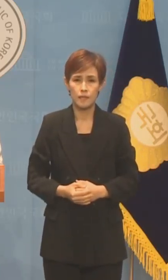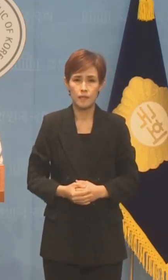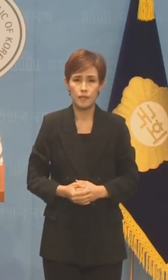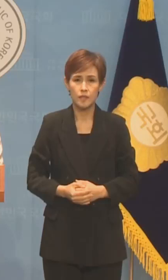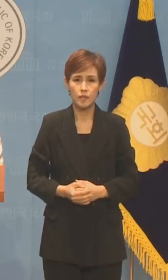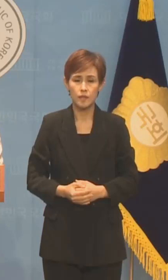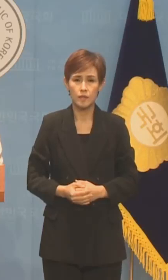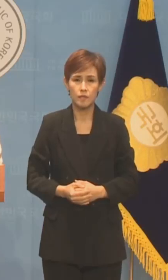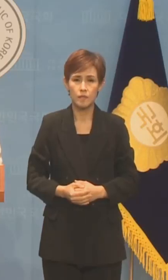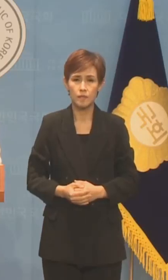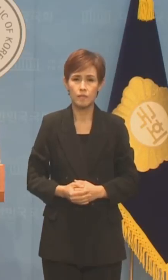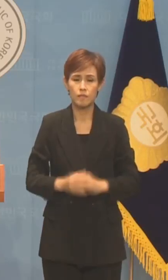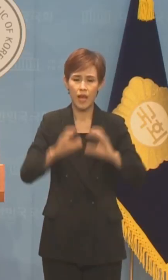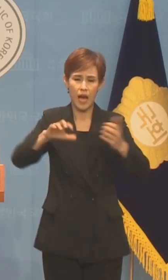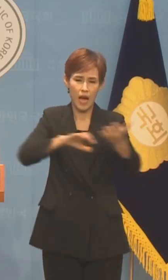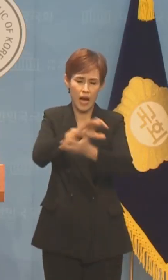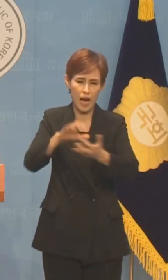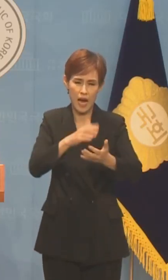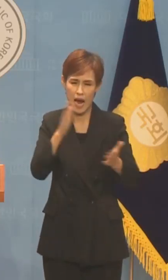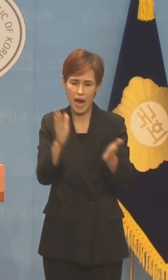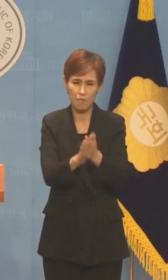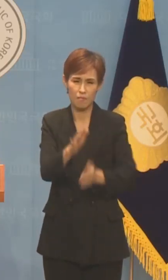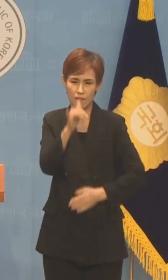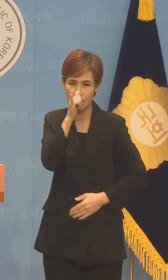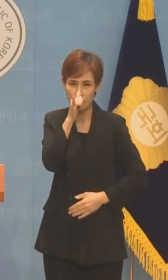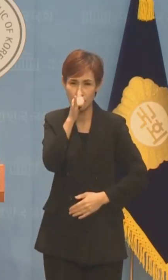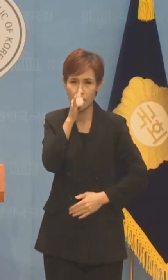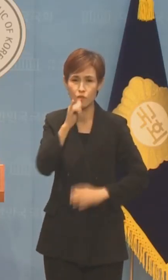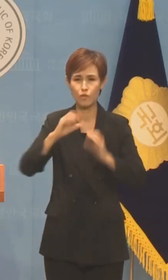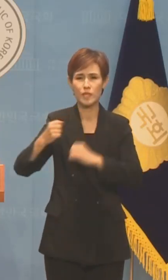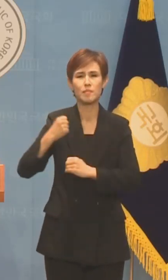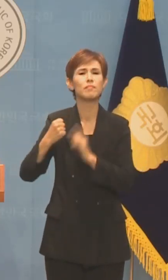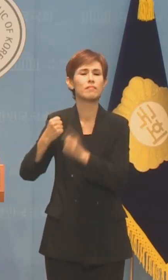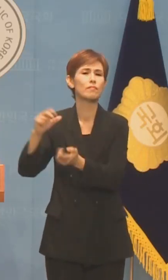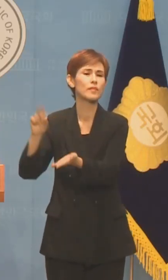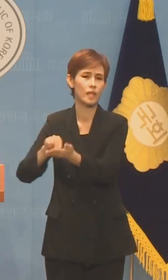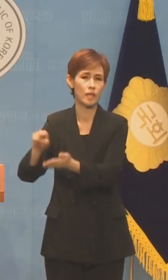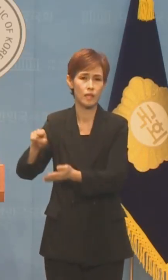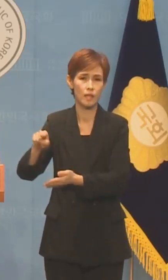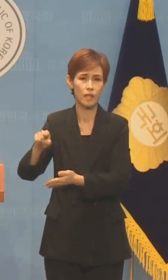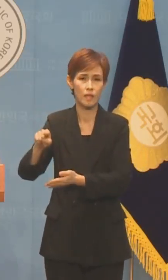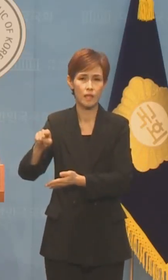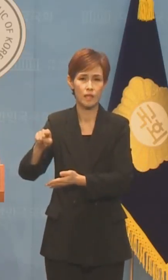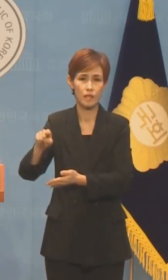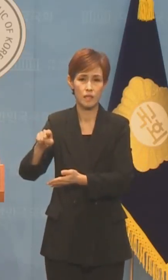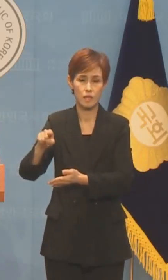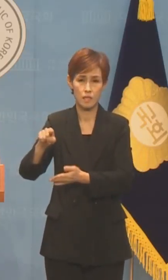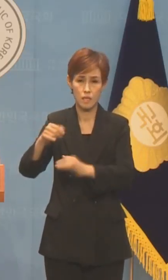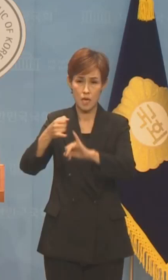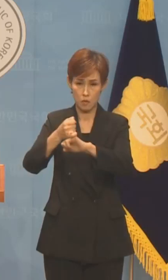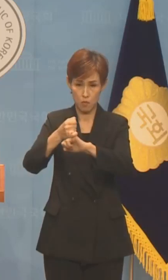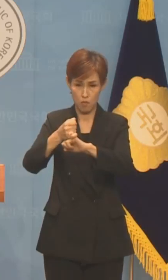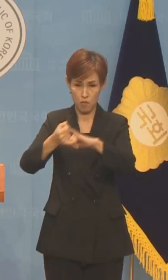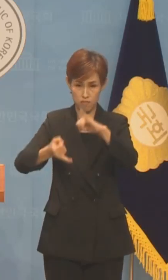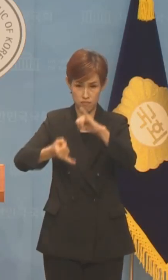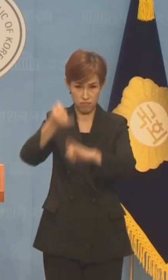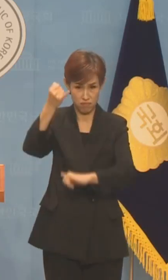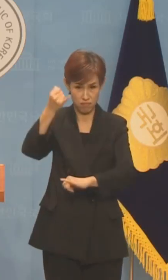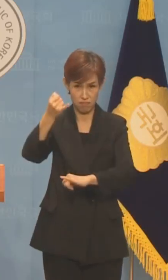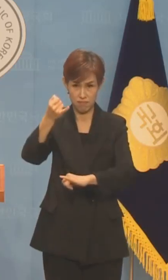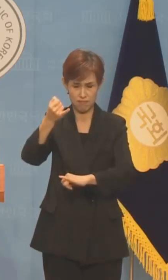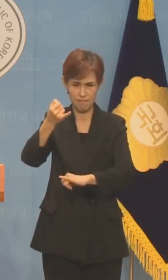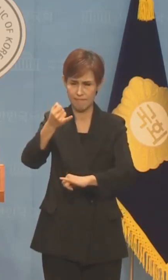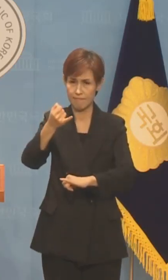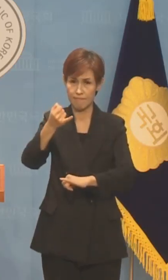가뜩이나 내란 정당의 오명을 쓰고 있는 국힘이 그 방침마저 헌신짝처럼 내던지게